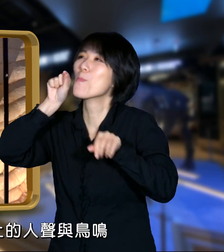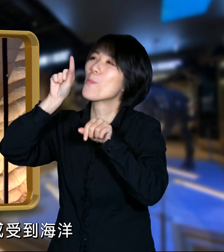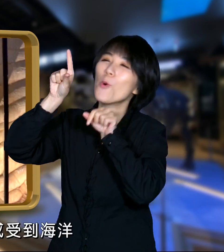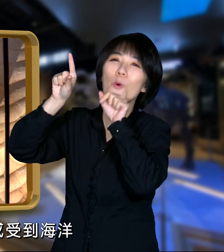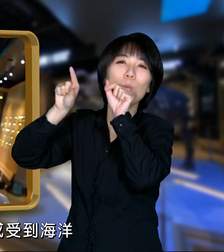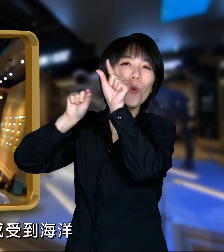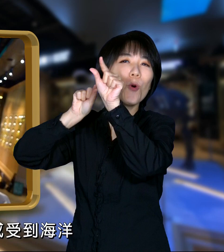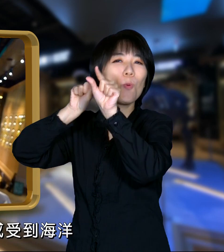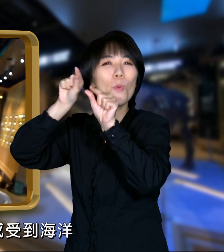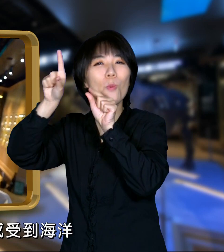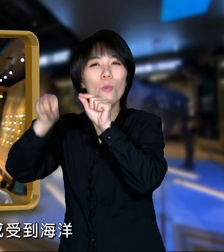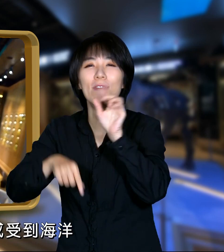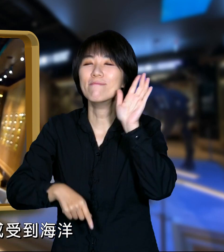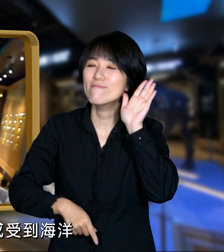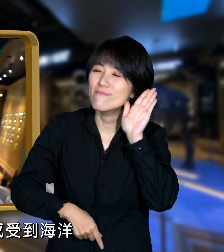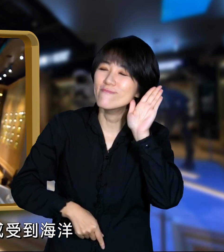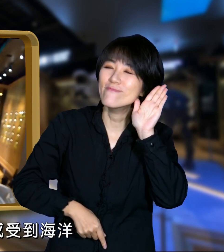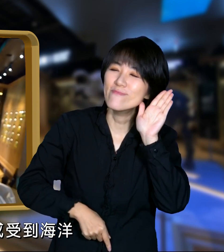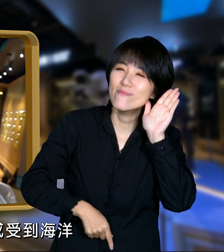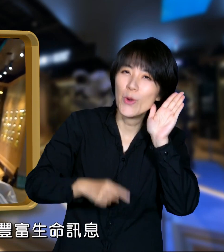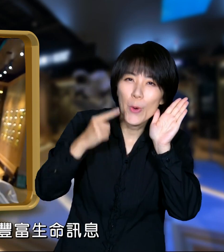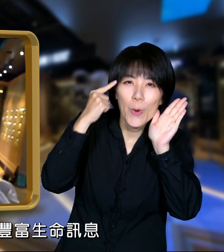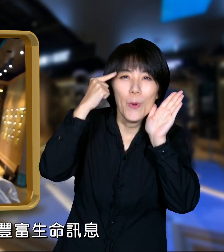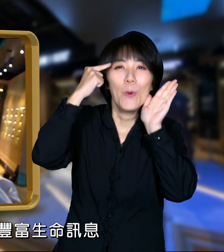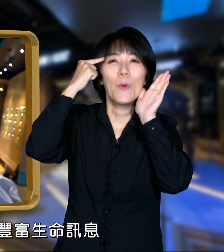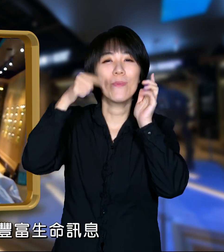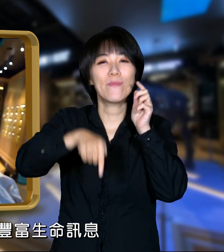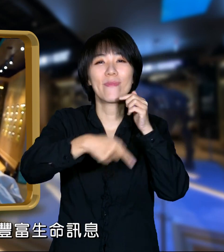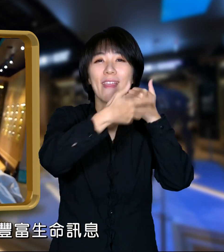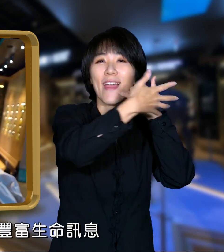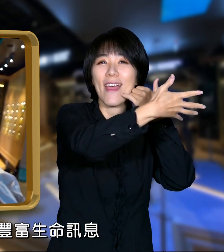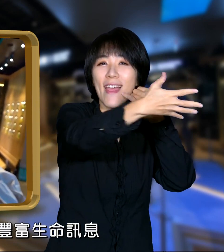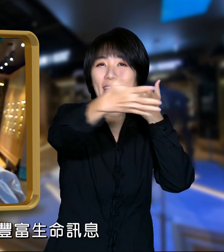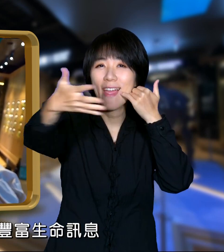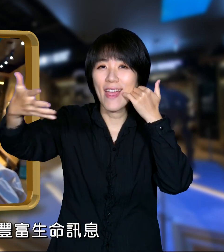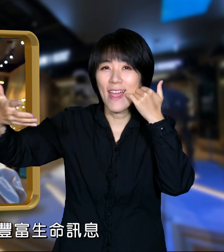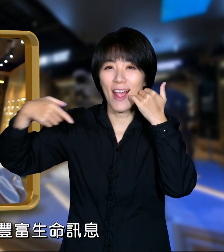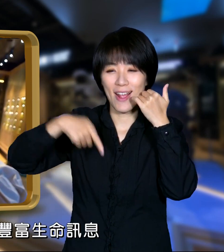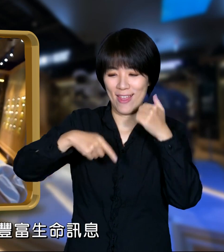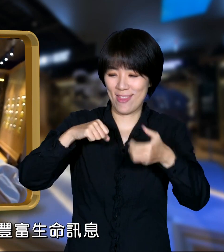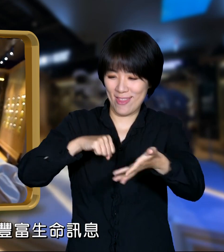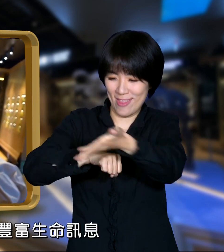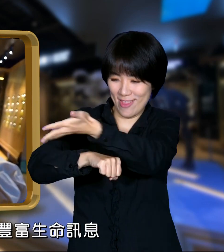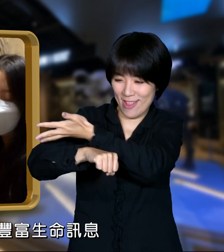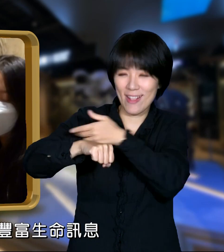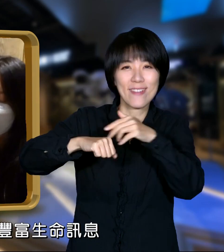一起感受到海洋与土地的丰富生命讯息。